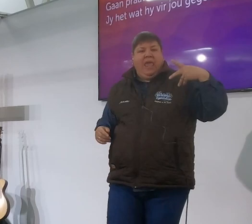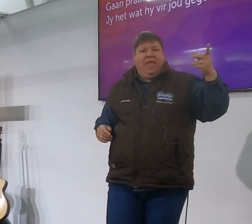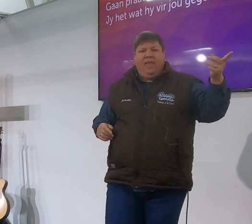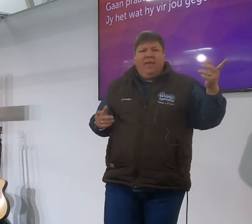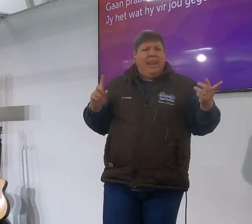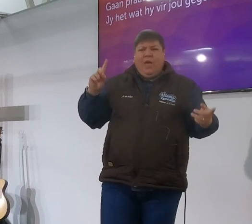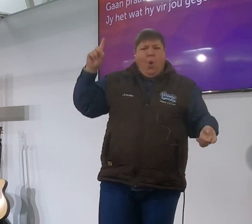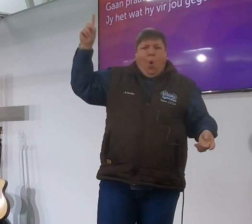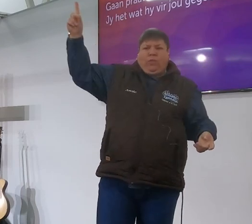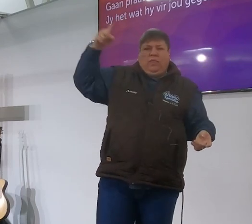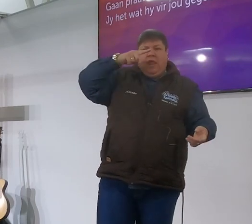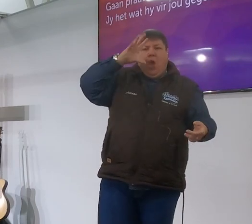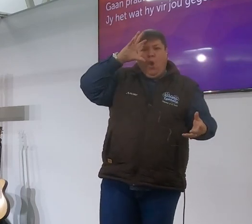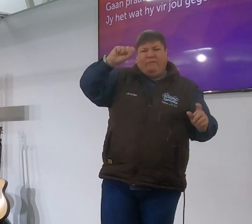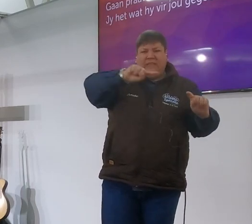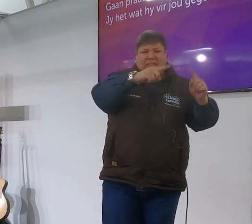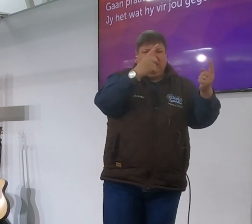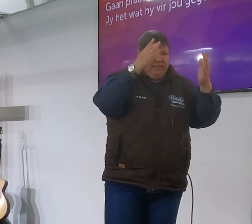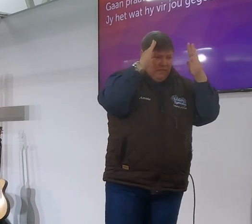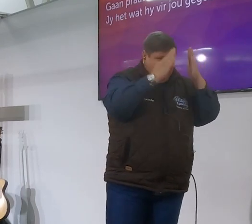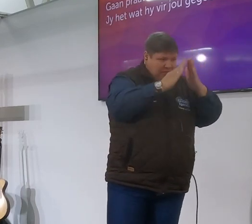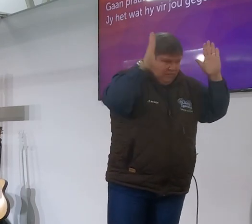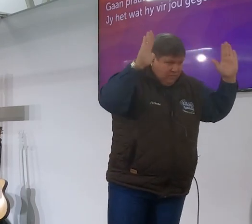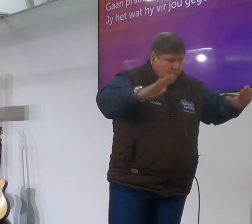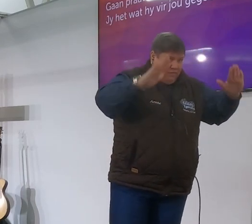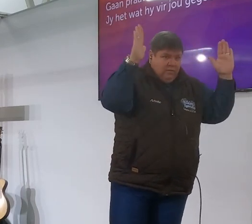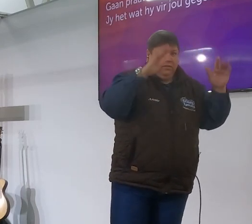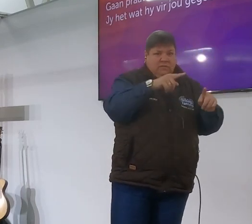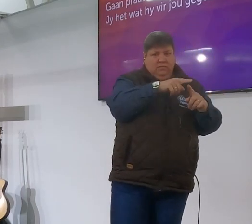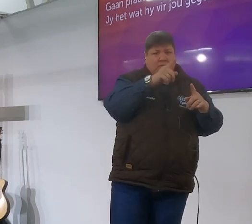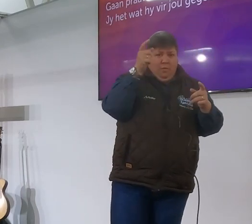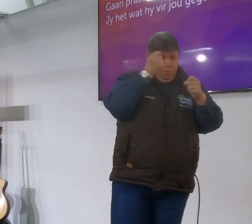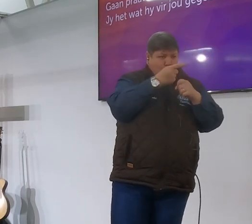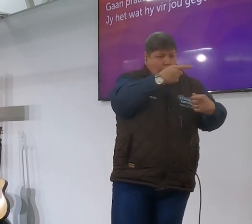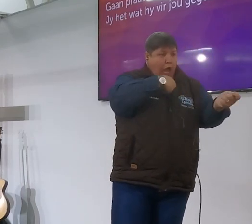wat het sy God vir hom gegeer wat het hulle wat het hulle hulle nie tussen God vir hulle gegeer